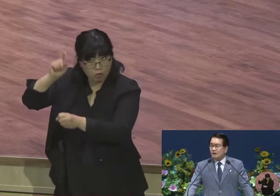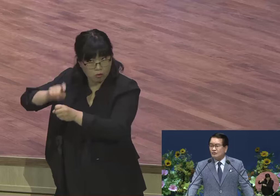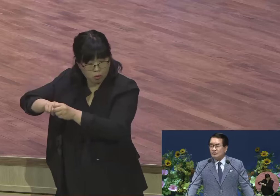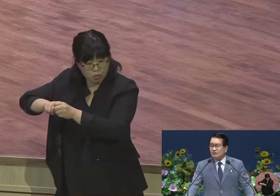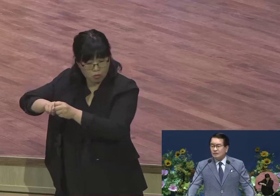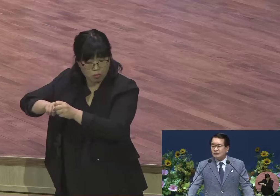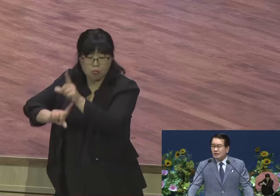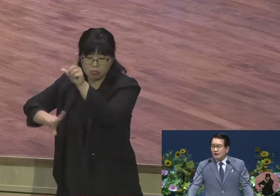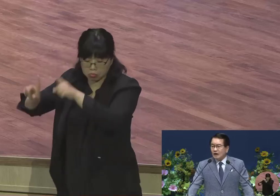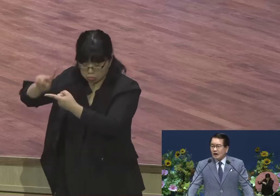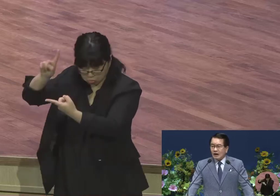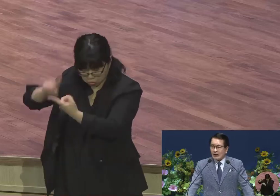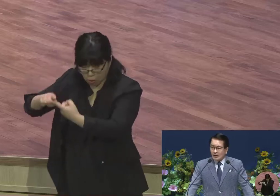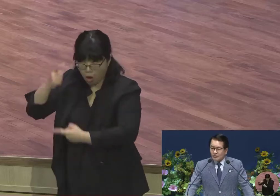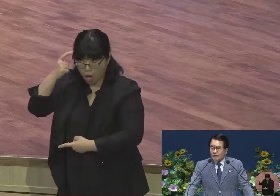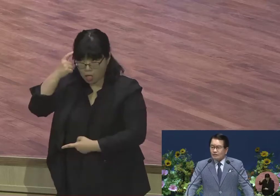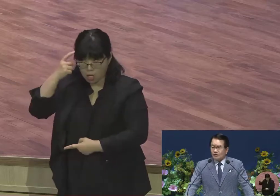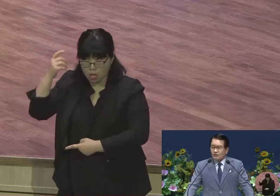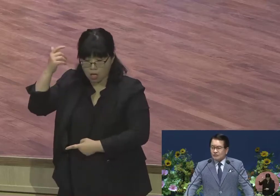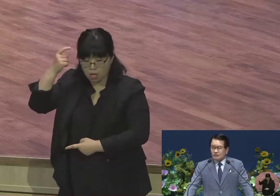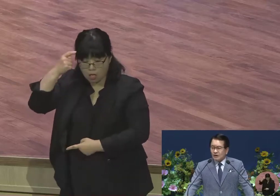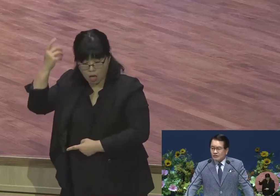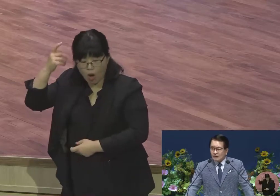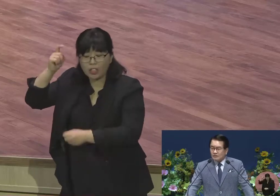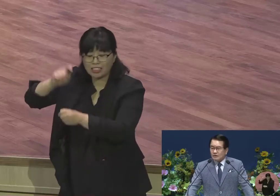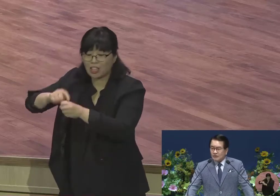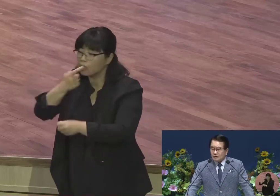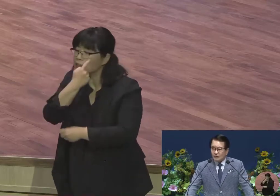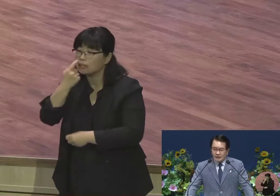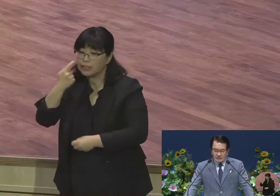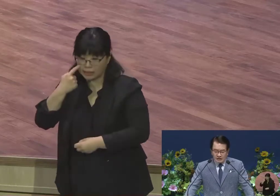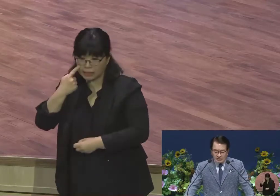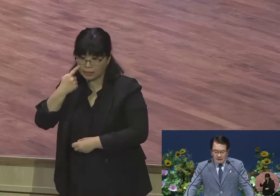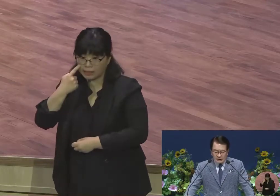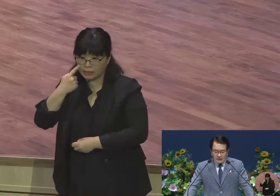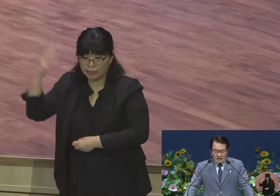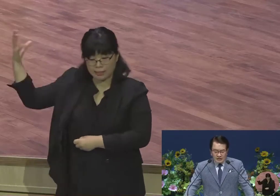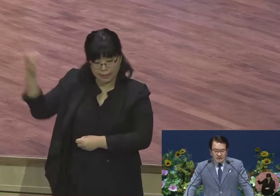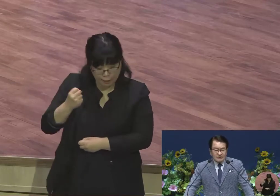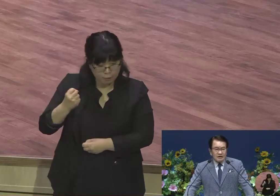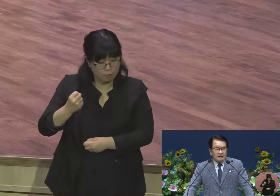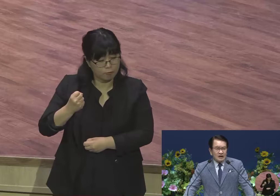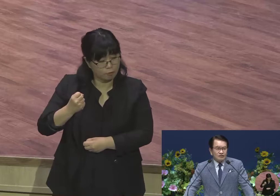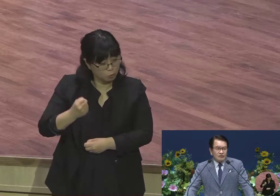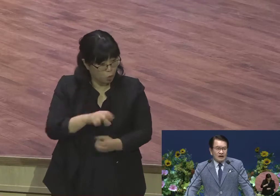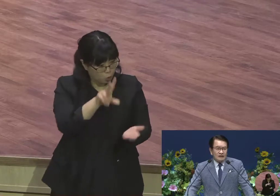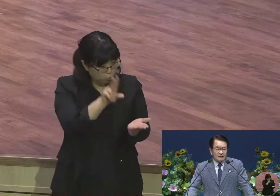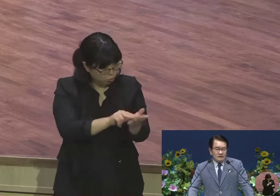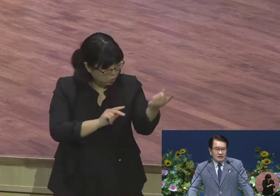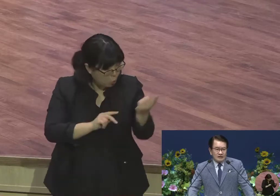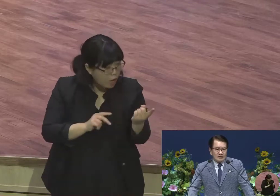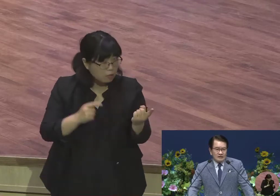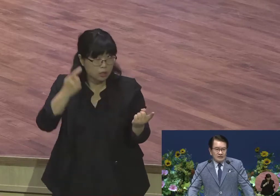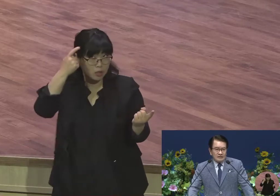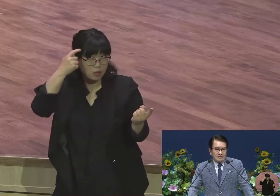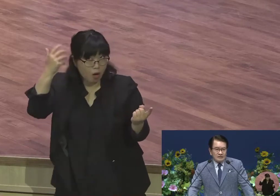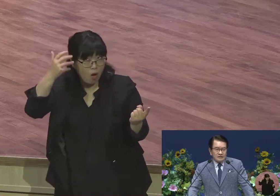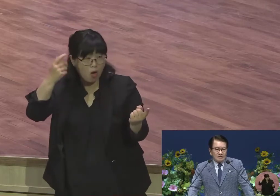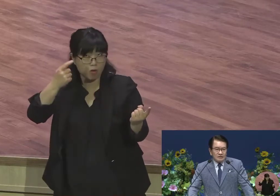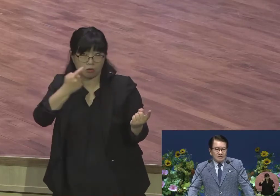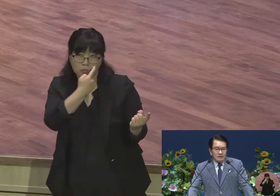사올 일이 뭐 하는지 육신 이건 아무런 소용이 없죠. 사올 일이 없지. 영적으로 해석을 하는데 영적 시각을 가족이 다 가졌는데